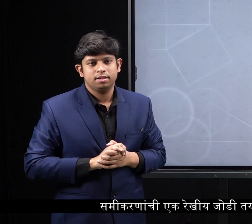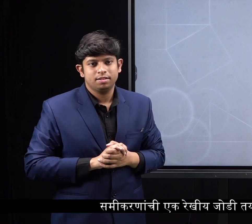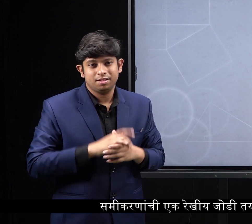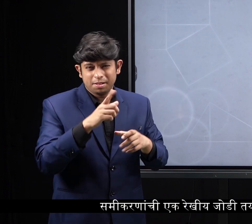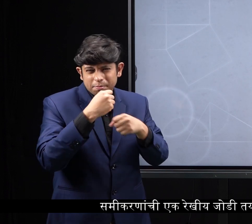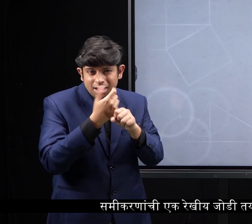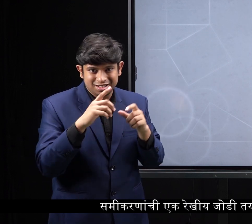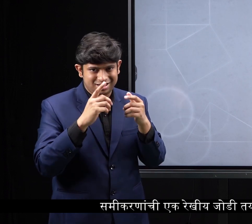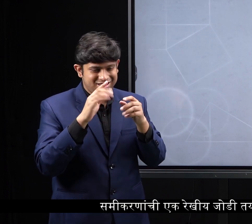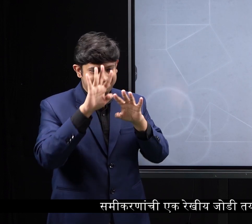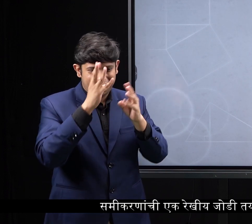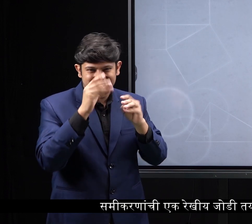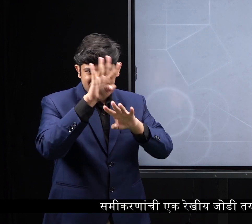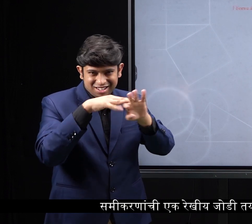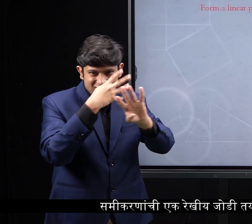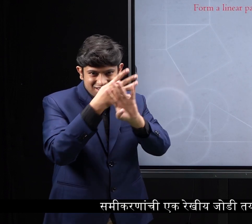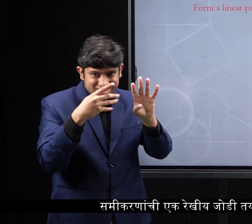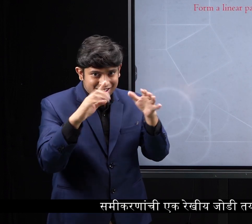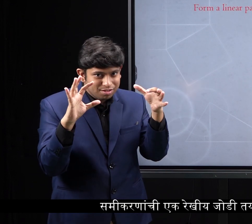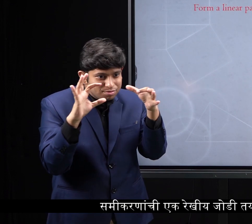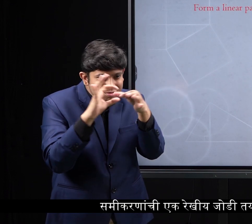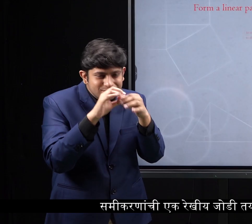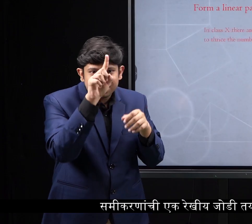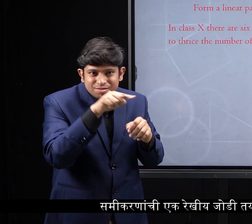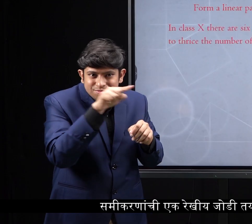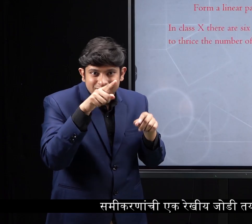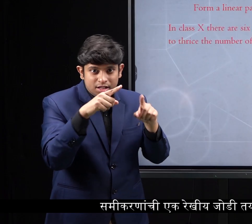समीकरणांची एक रेखीय जोडी तयार करा आणि ग्राफिकली सोडवा.